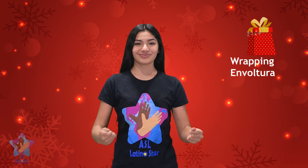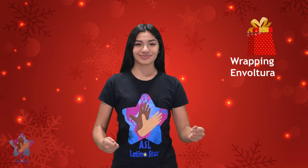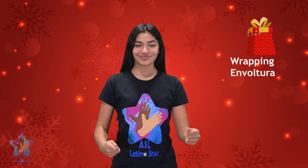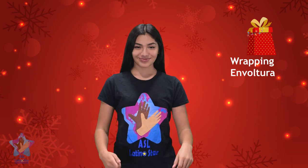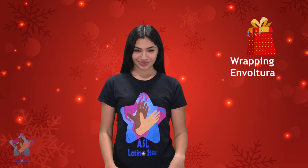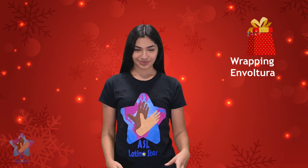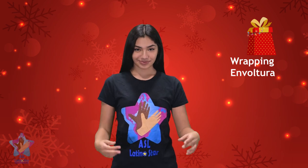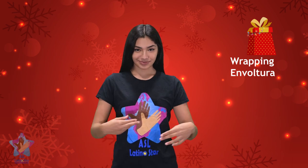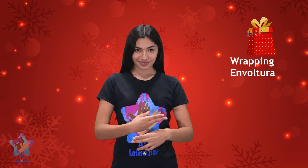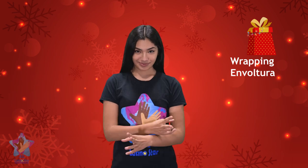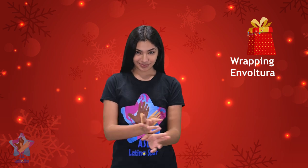Enredar. Enredar.